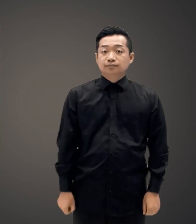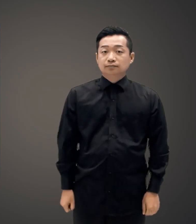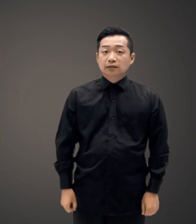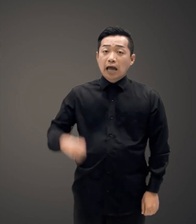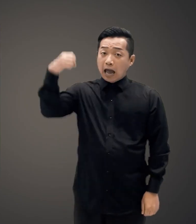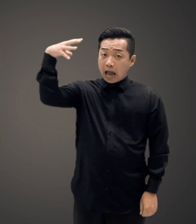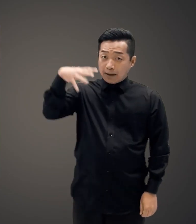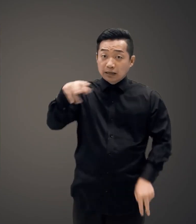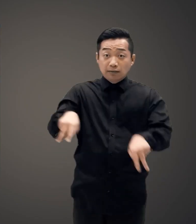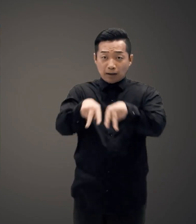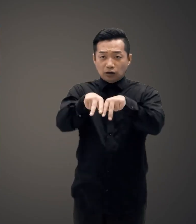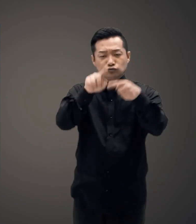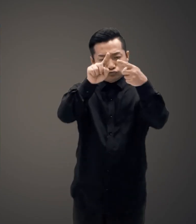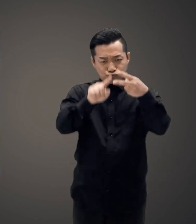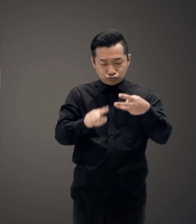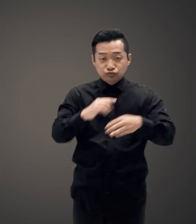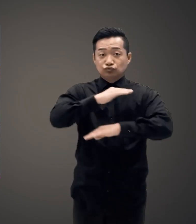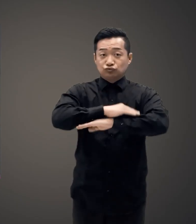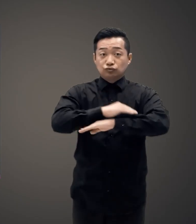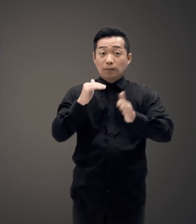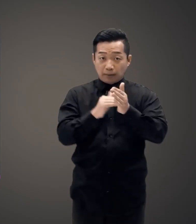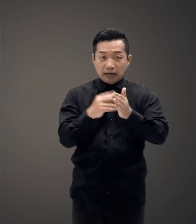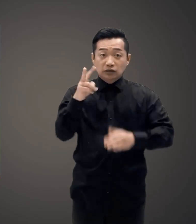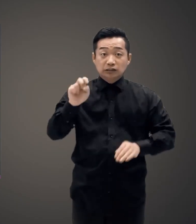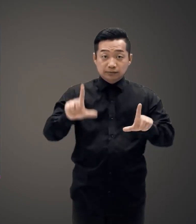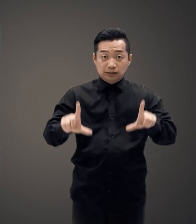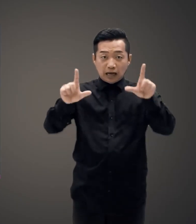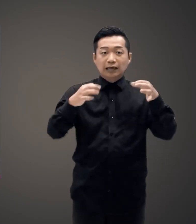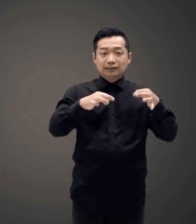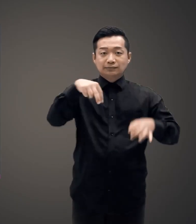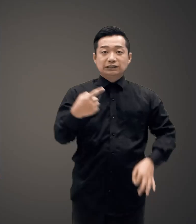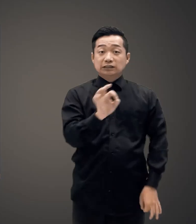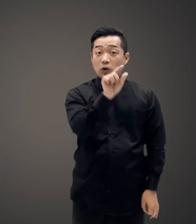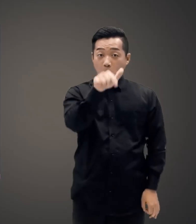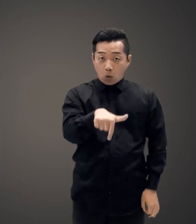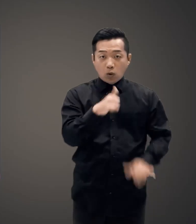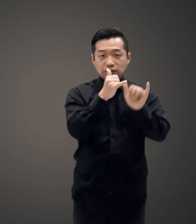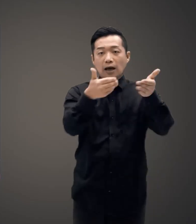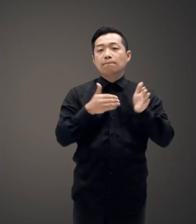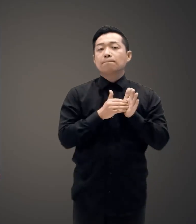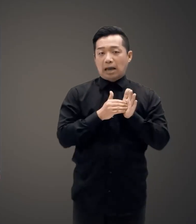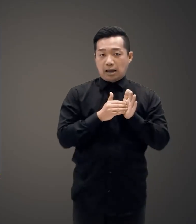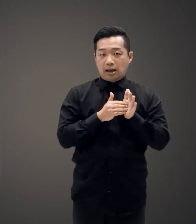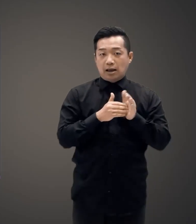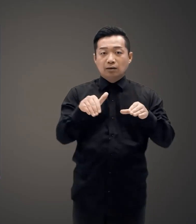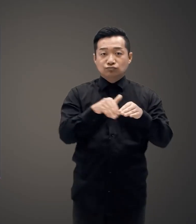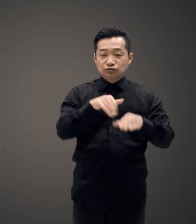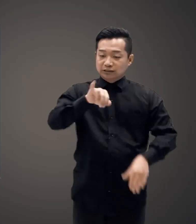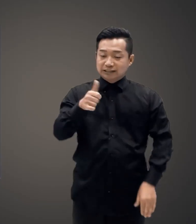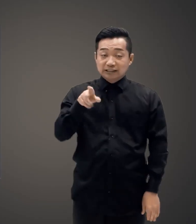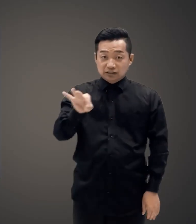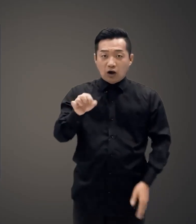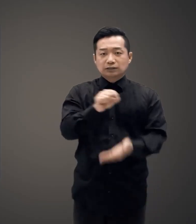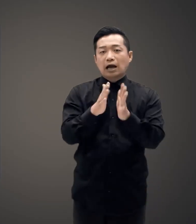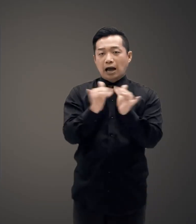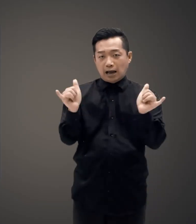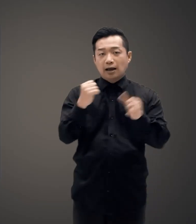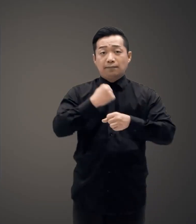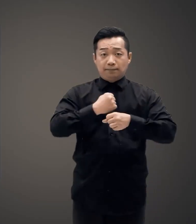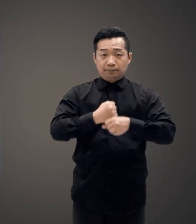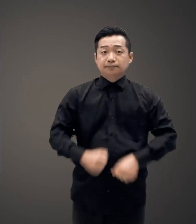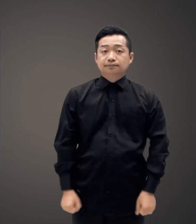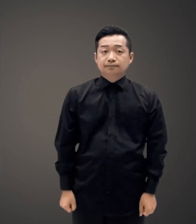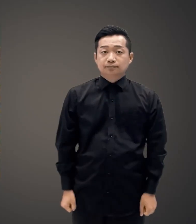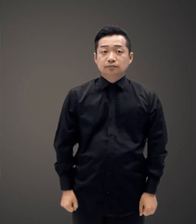소설집 햇빛 마중 등을 출간하고 2021년 김승옥 문학상 대상을 수상하기도 한 문진영 작가의